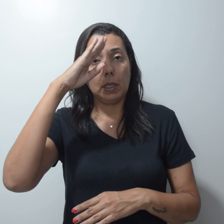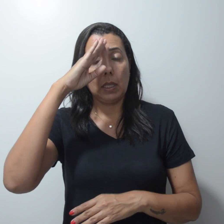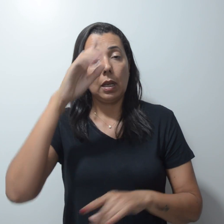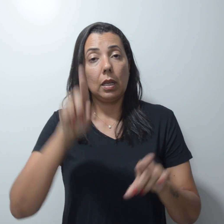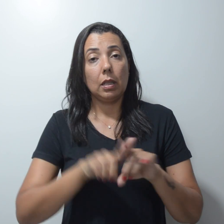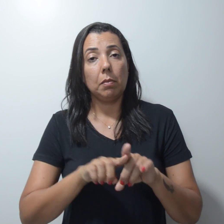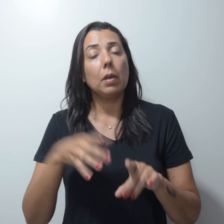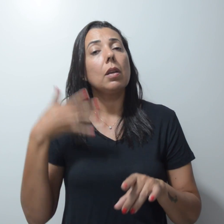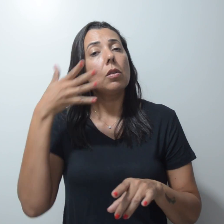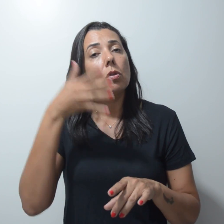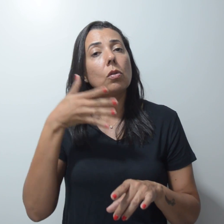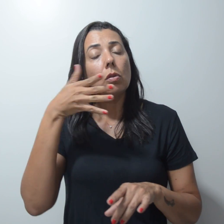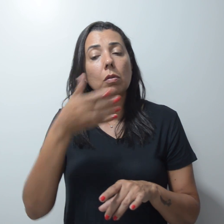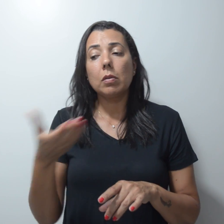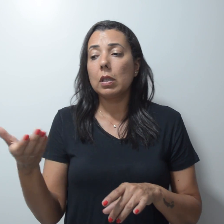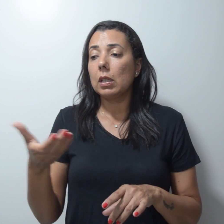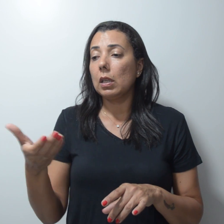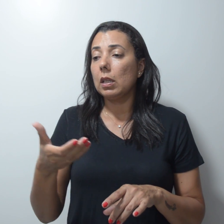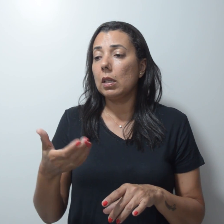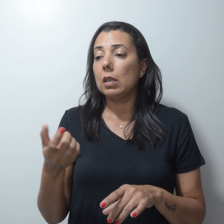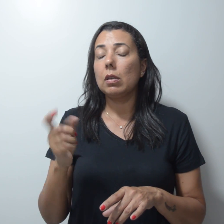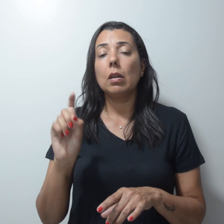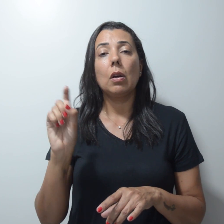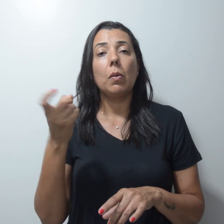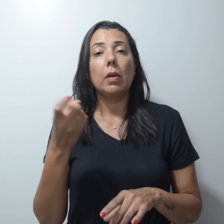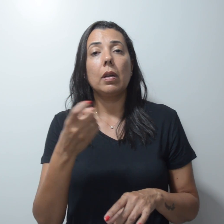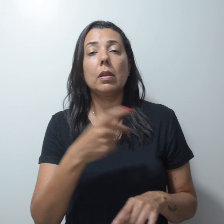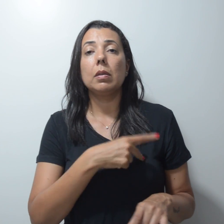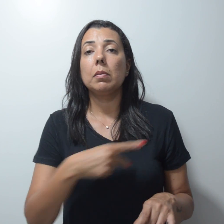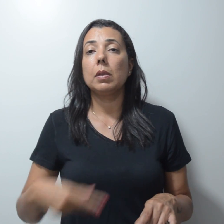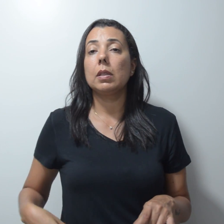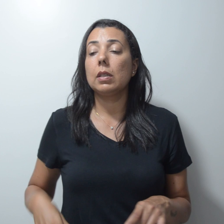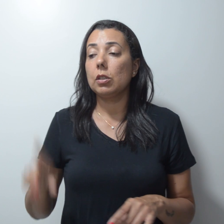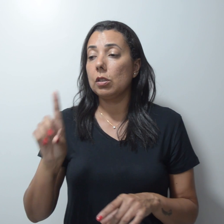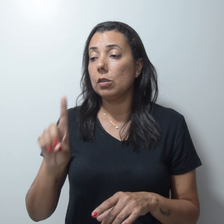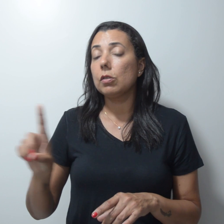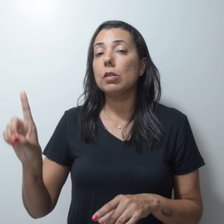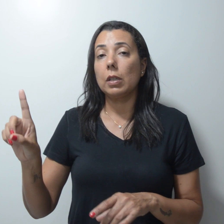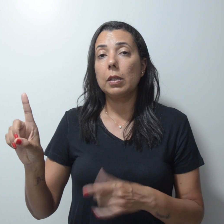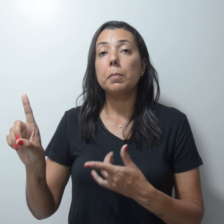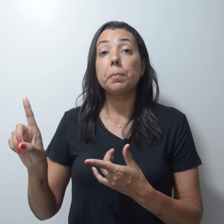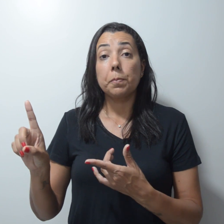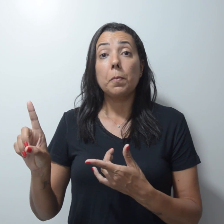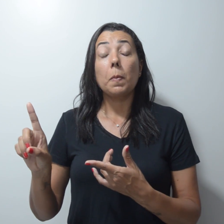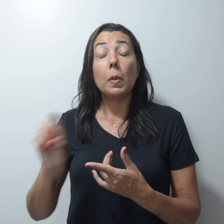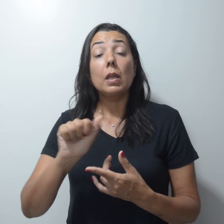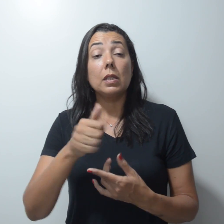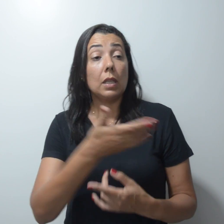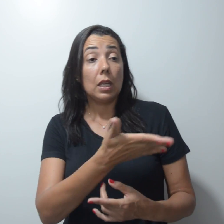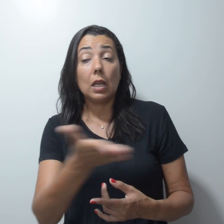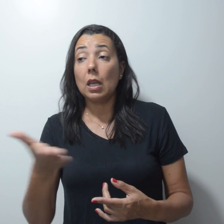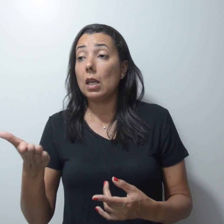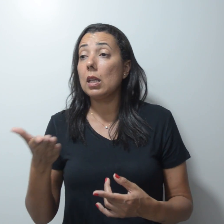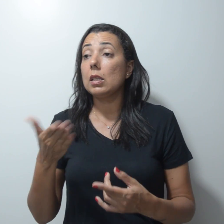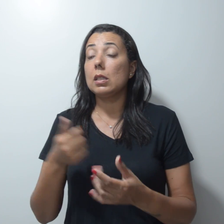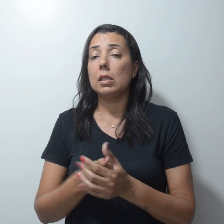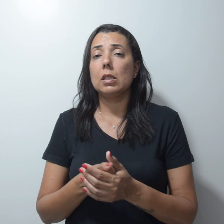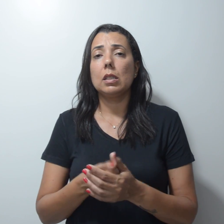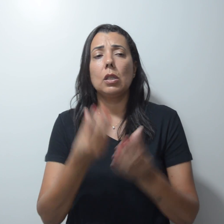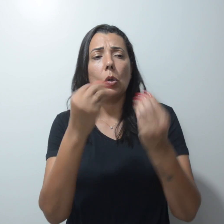discursos favoráveis ao ex-presidente da extrema-direita. Esses que nutriram o sentimento de